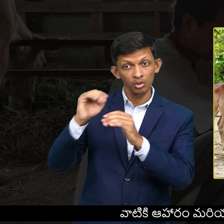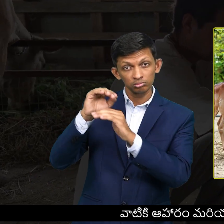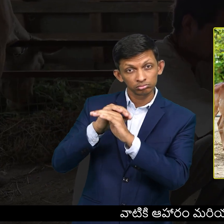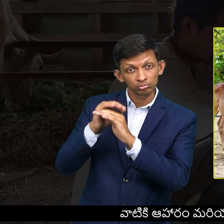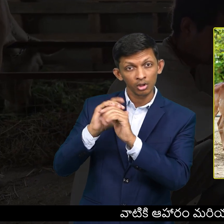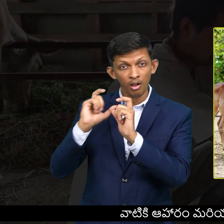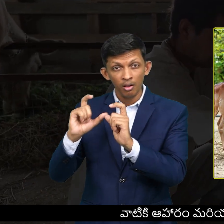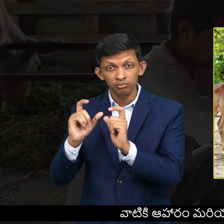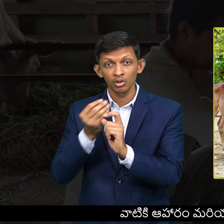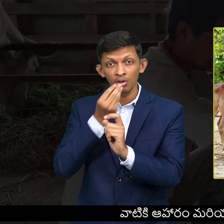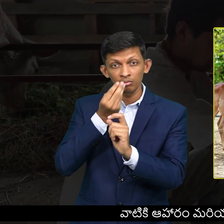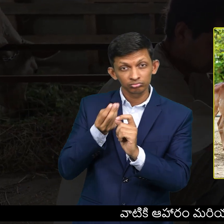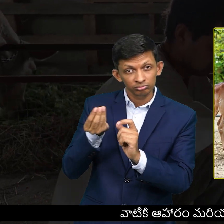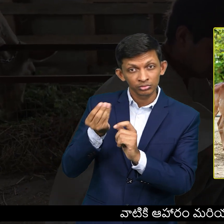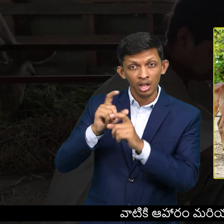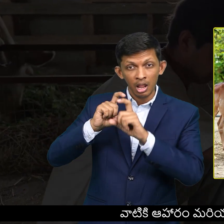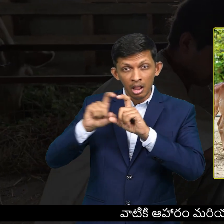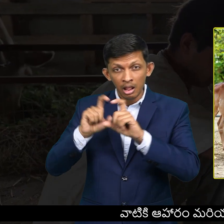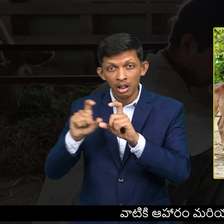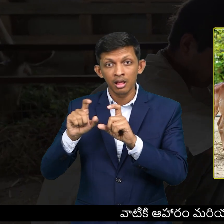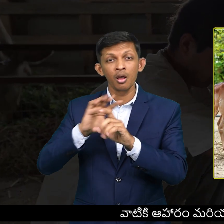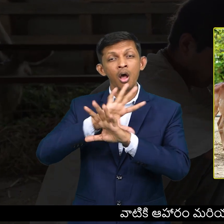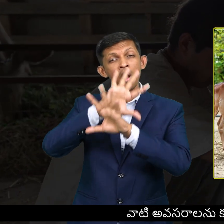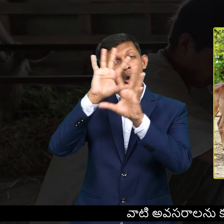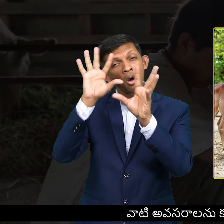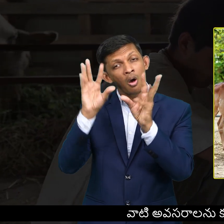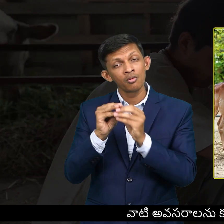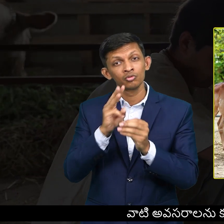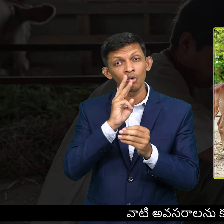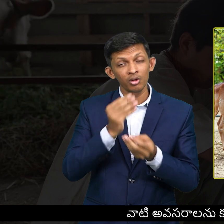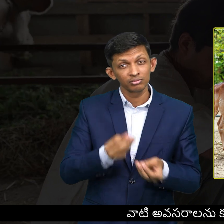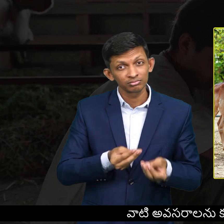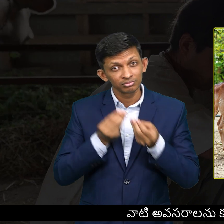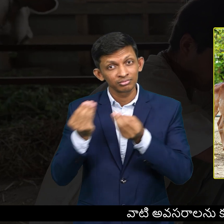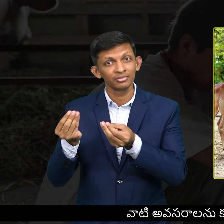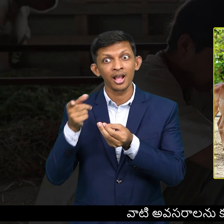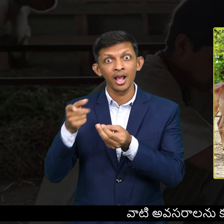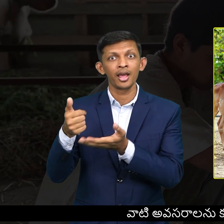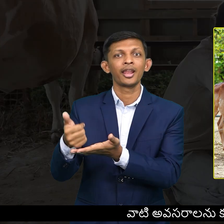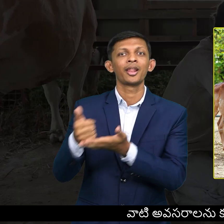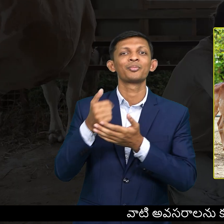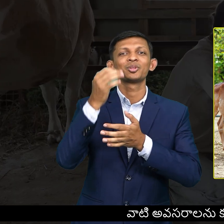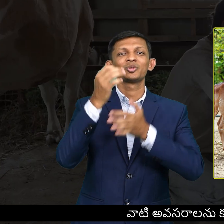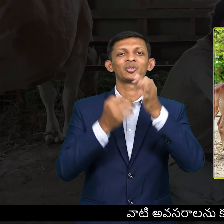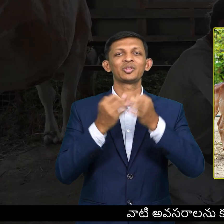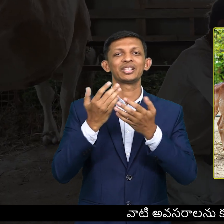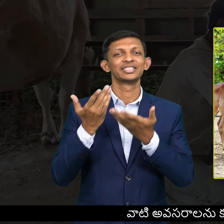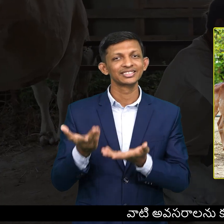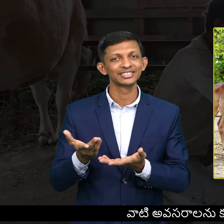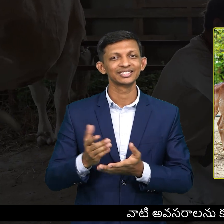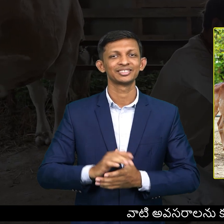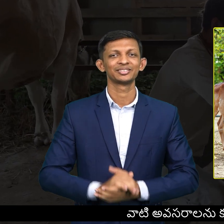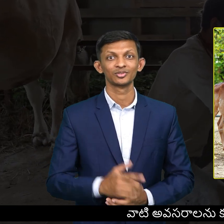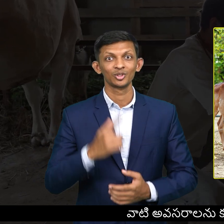వాటికి ఆహారం మరియు నీటిని అందించడం ద్వారా వాటి అవసరాలను కూడా మనం చూసుకుంటాం.